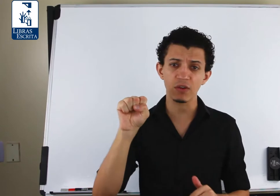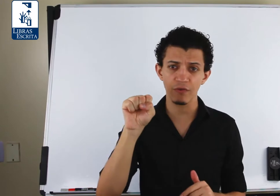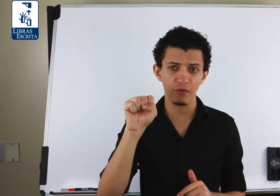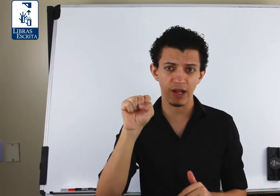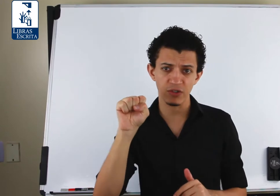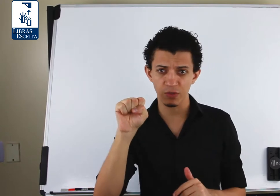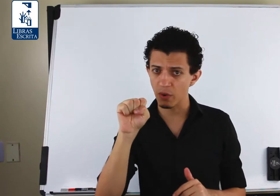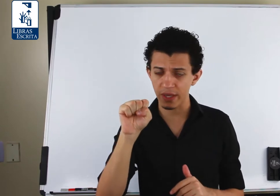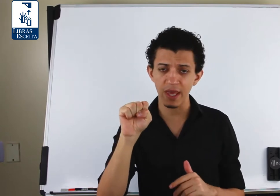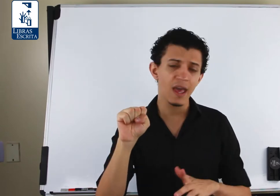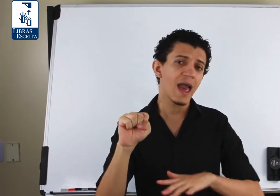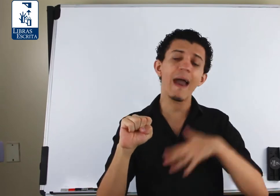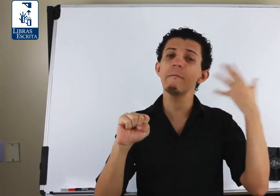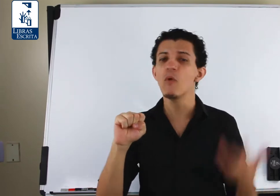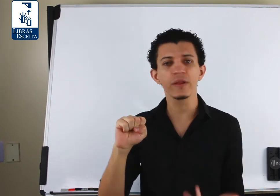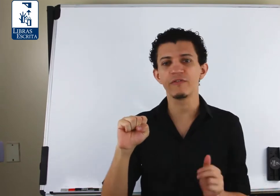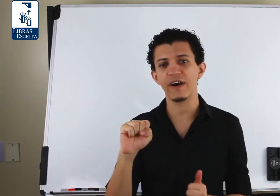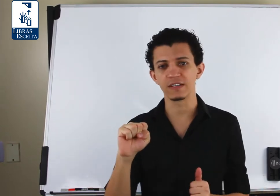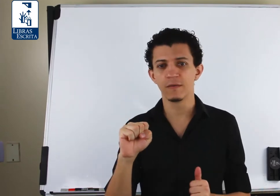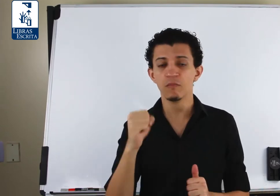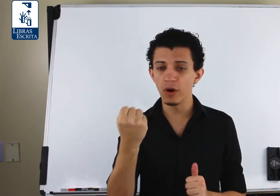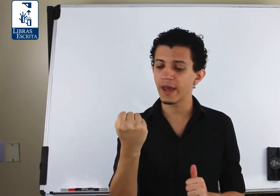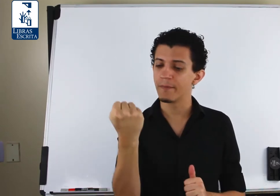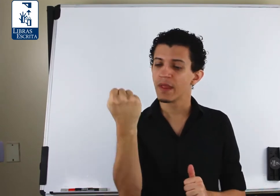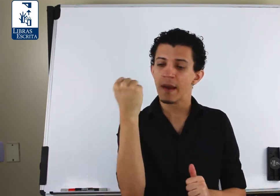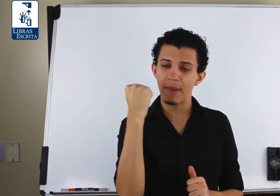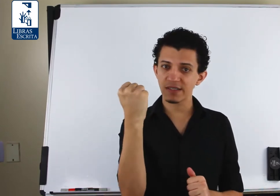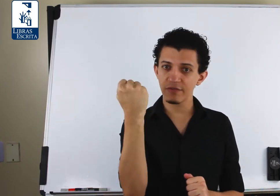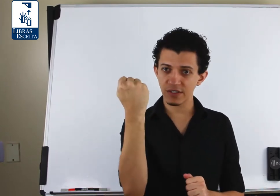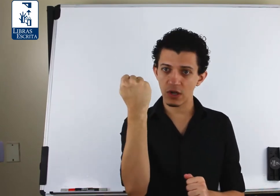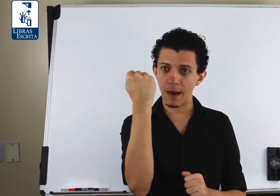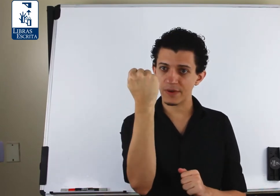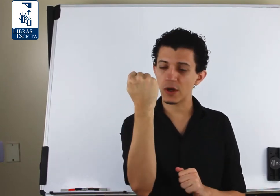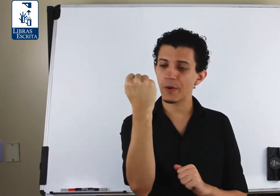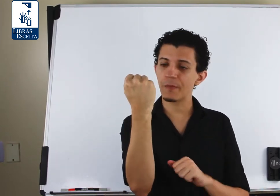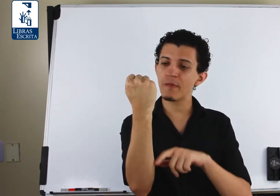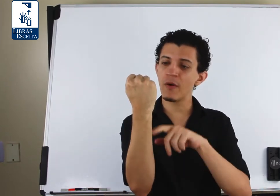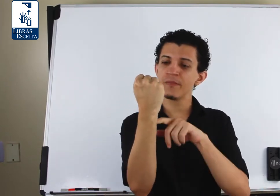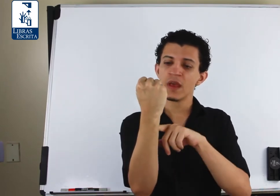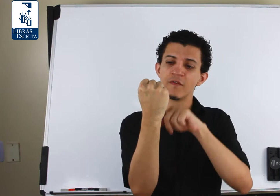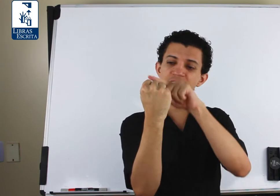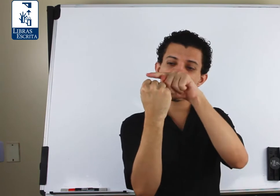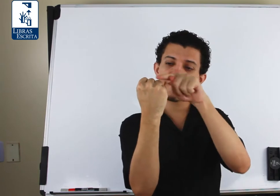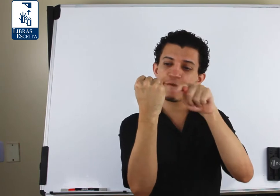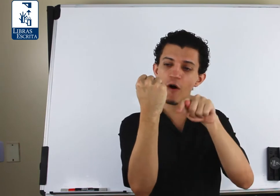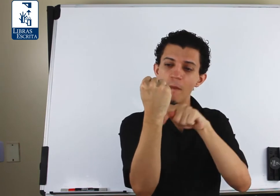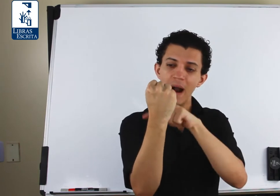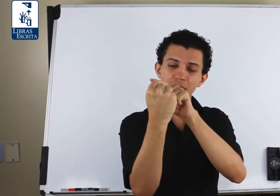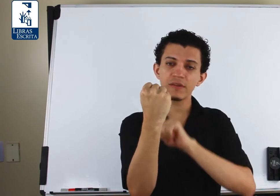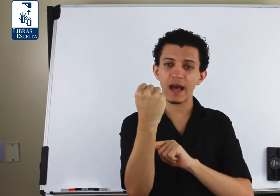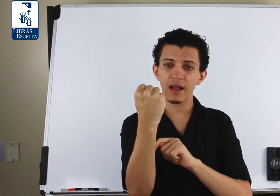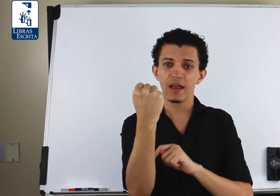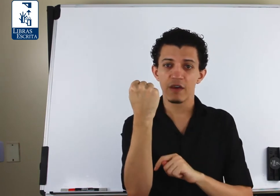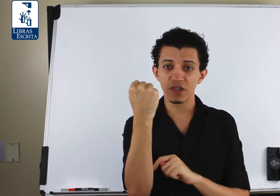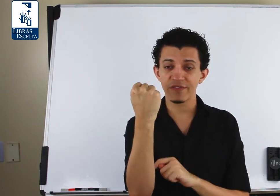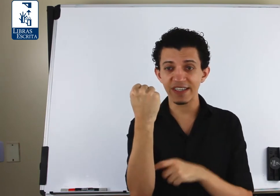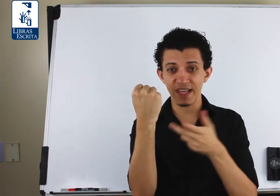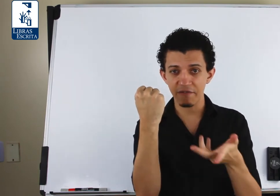essa configuração de mão aqui é muito fácil, por quê? Basta você olhar para a sua própria mão, você ver o formato dela e você vai escrever